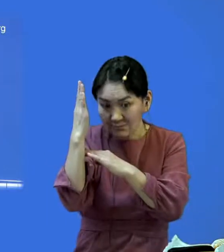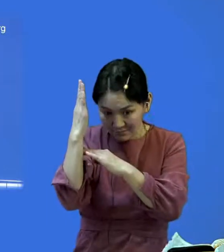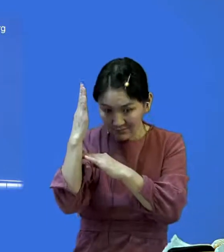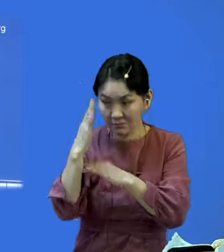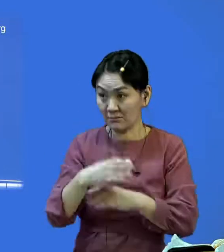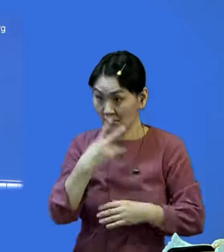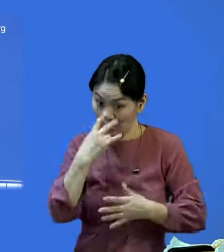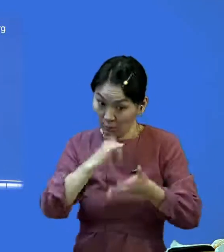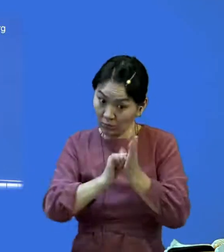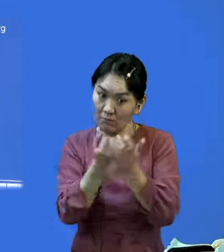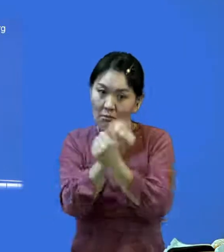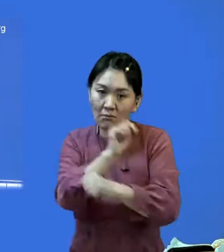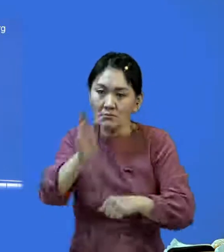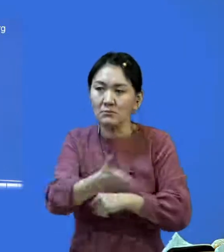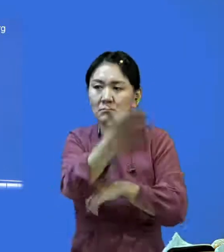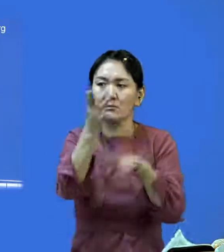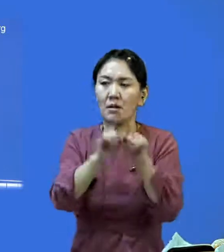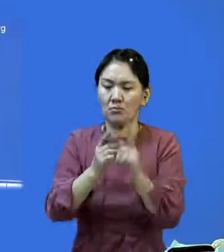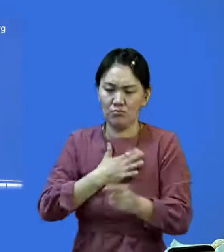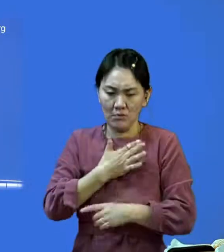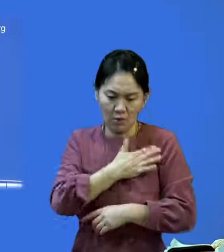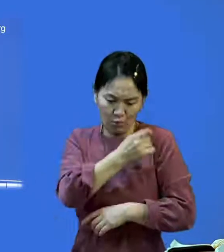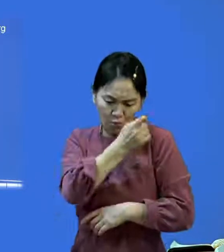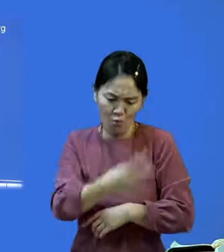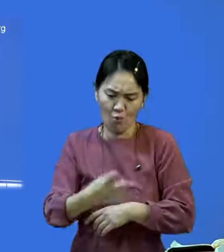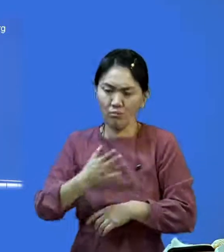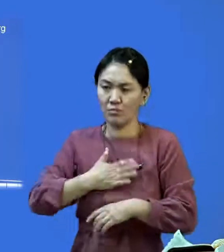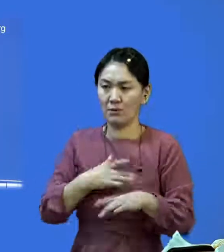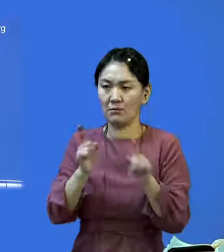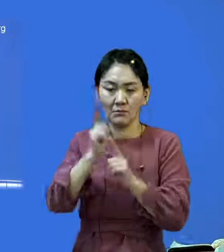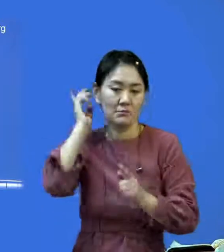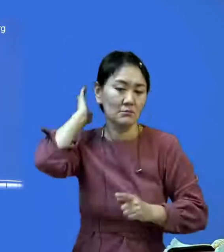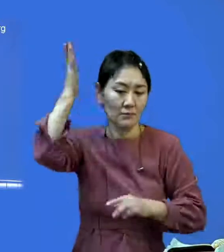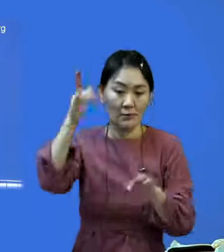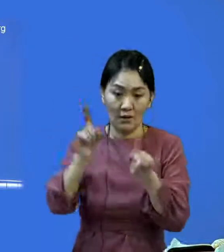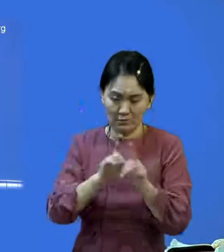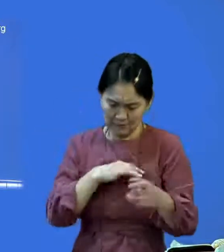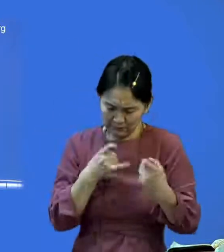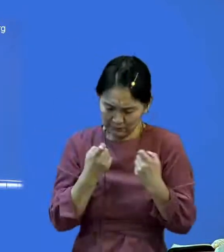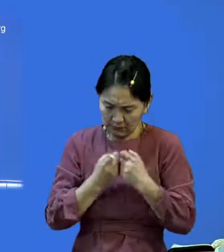Тэр чин даврагдсан бид үхэнд жигсэн адилхан энэ бол миний хайрт хүү таалал минь түүнд